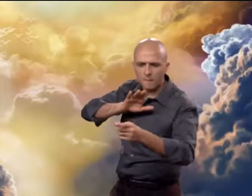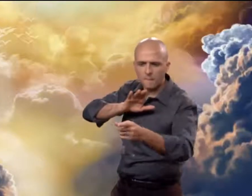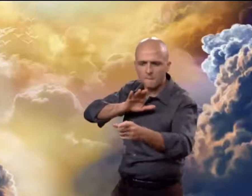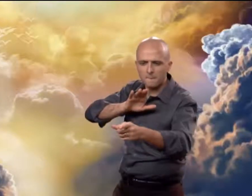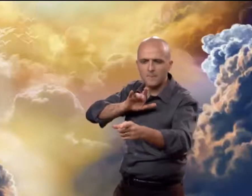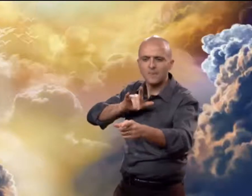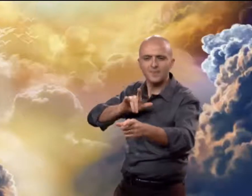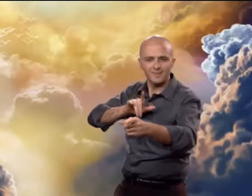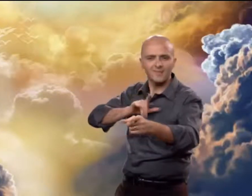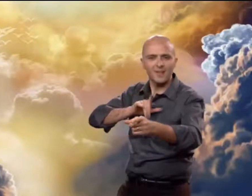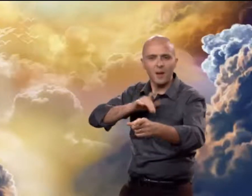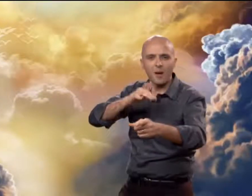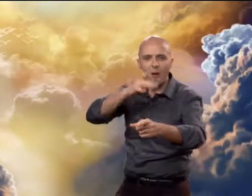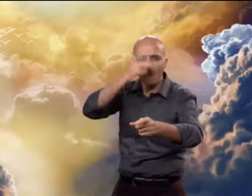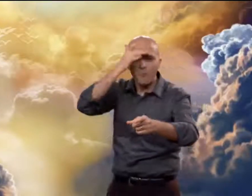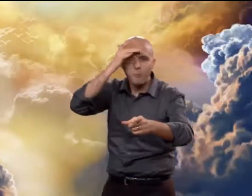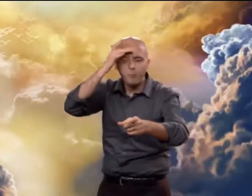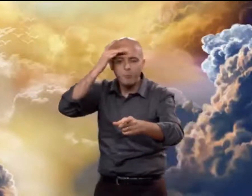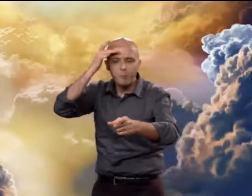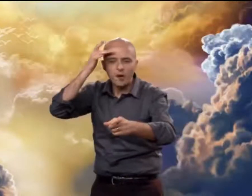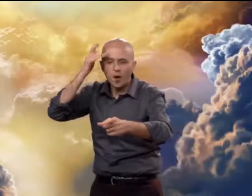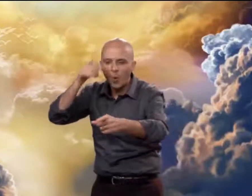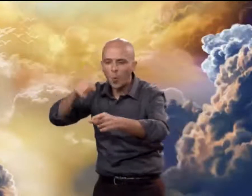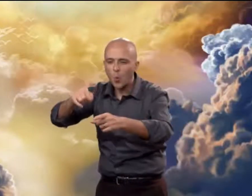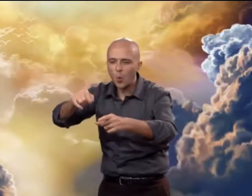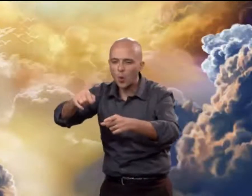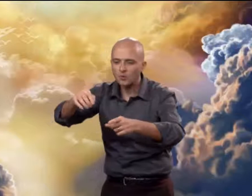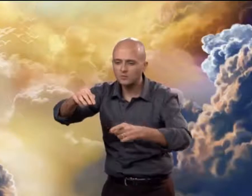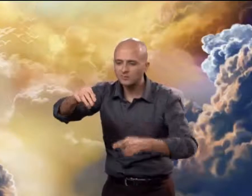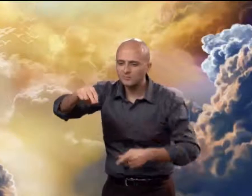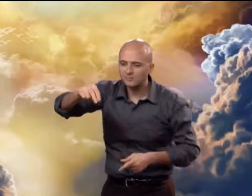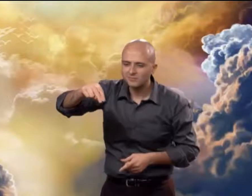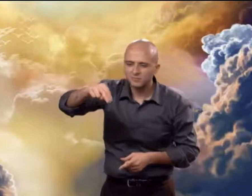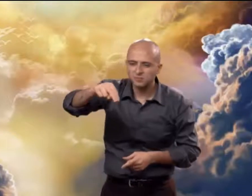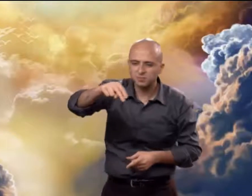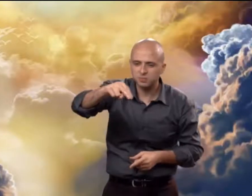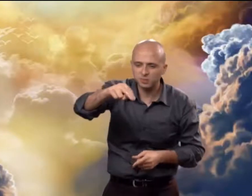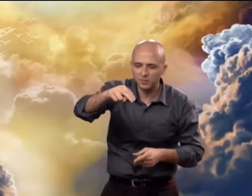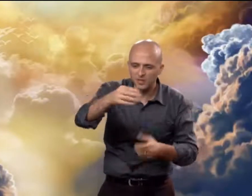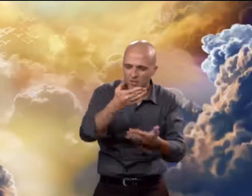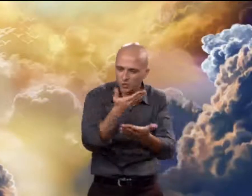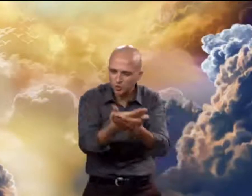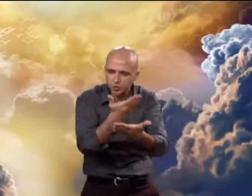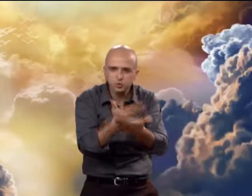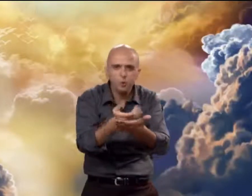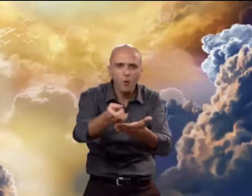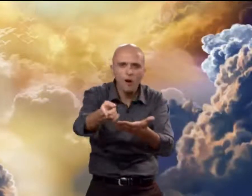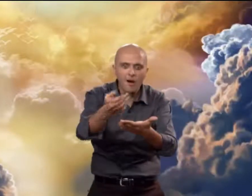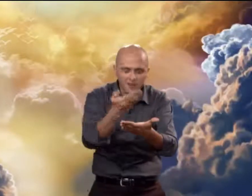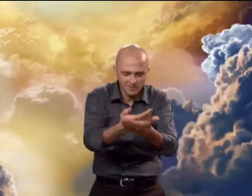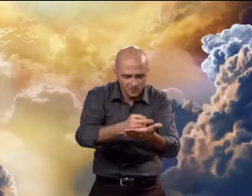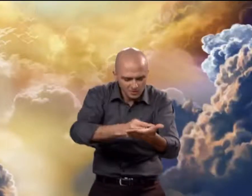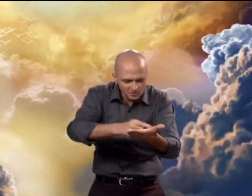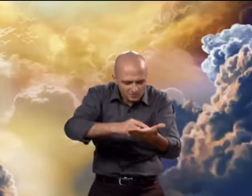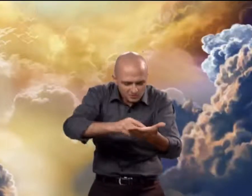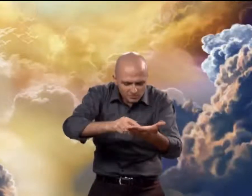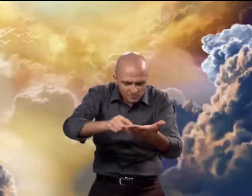falta. Havia orgulho, formalismo, egoísmo e opressão. Um povo corrompido fechava os olhos